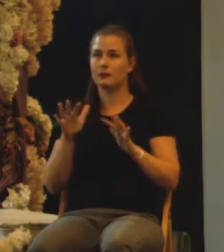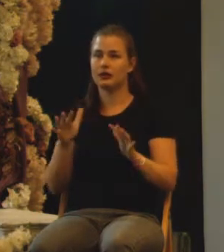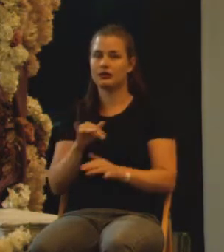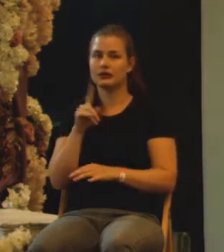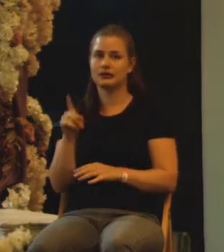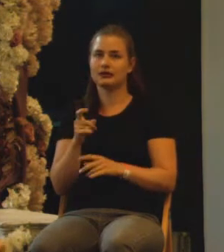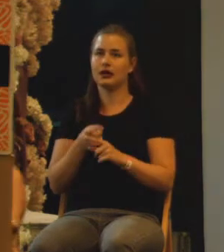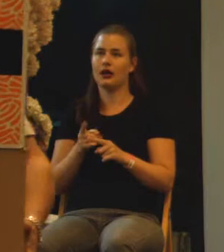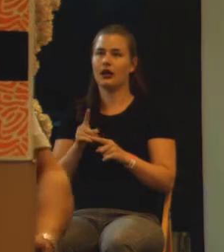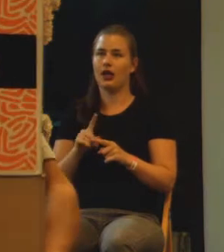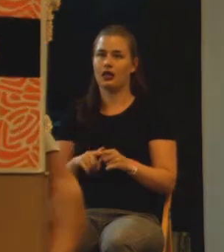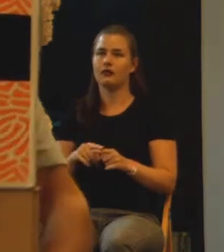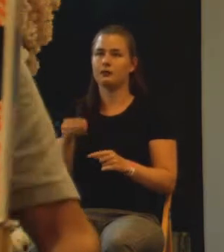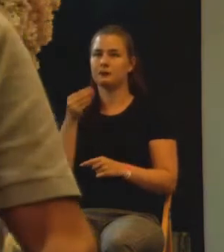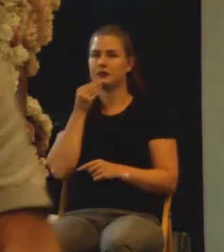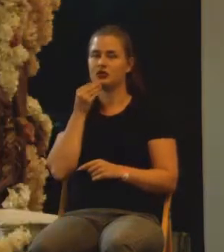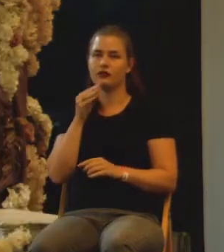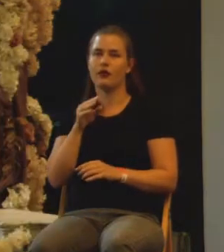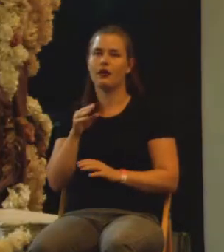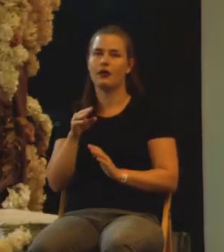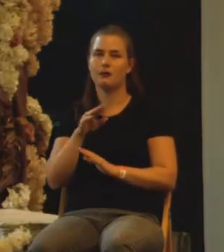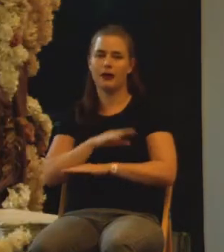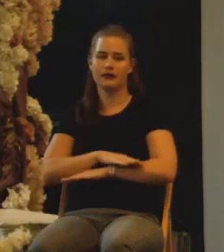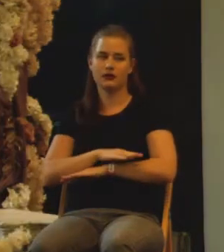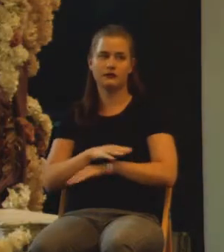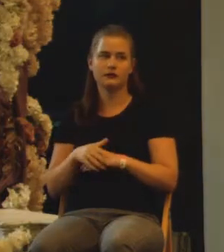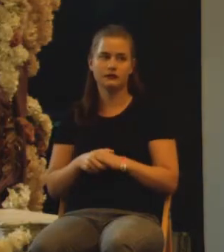из-за пищевого поведения.